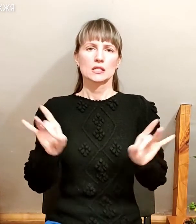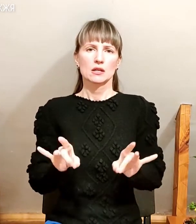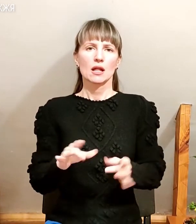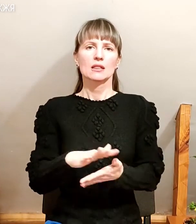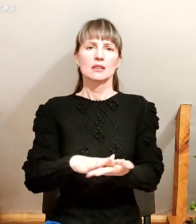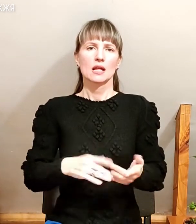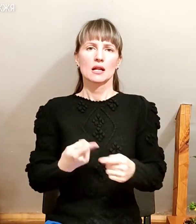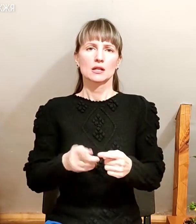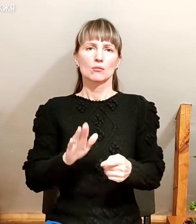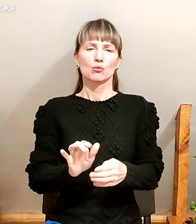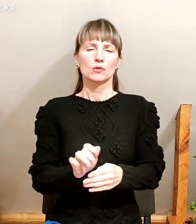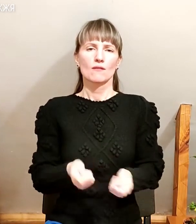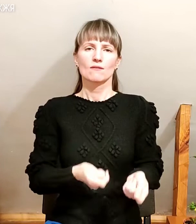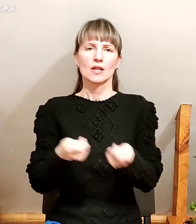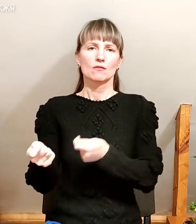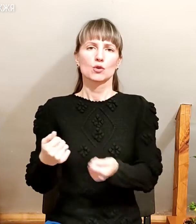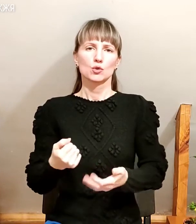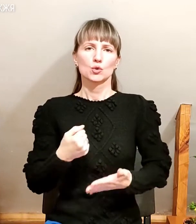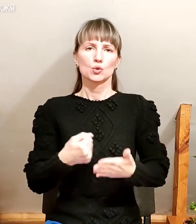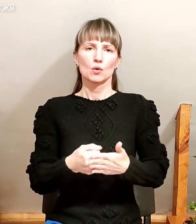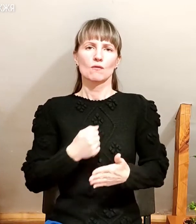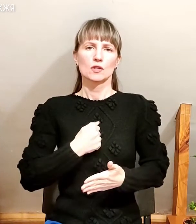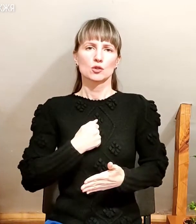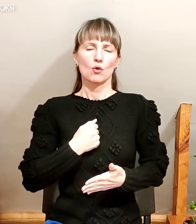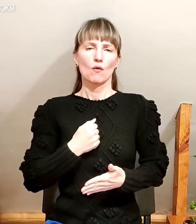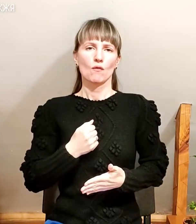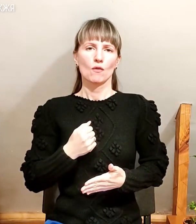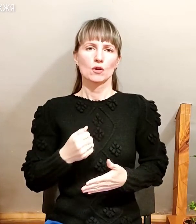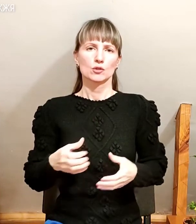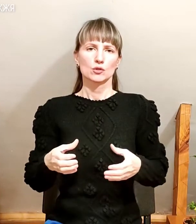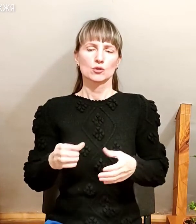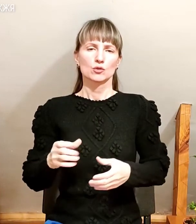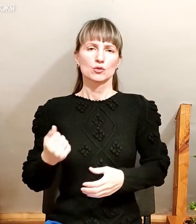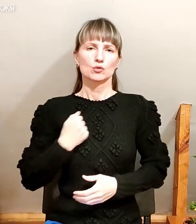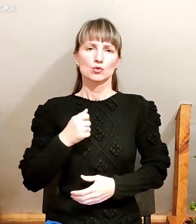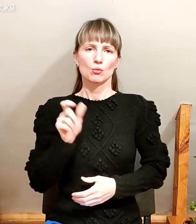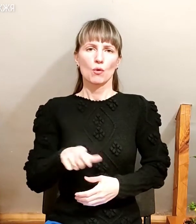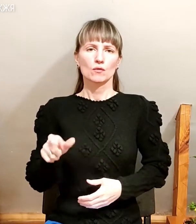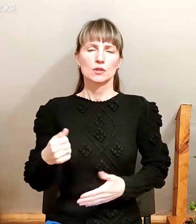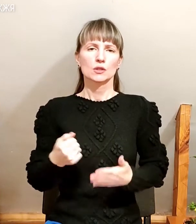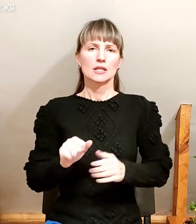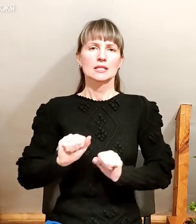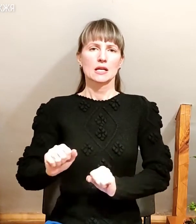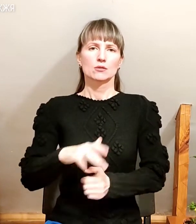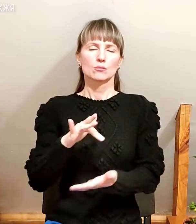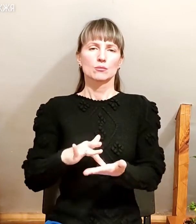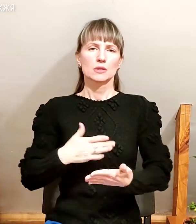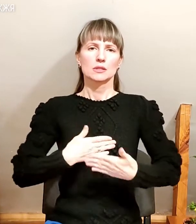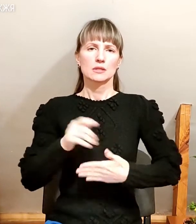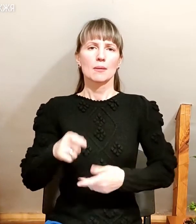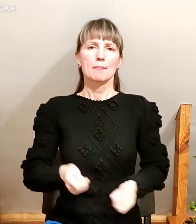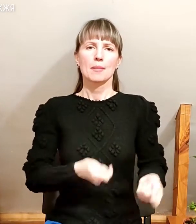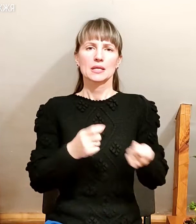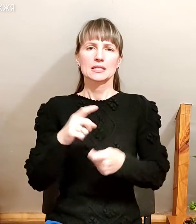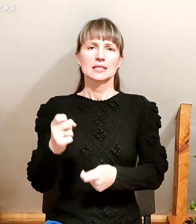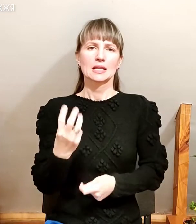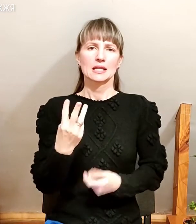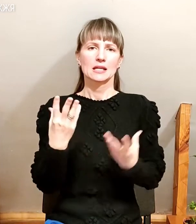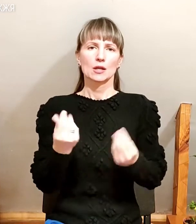будуть відвозити до військовослужбовців. Для захисту міста запорізькі волонтери за три дні передали понад 400